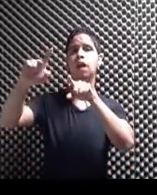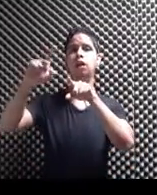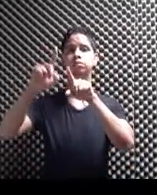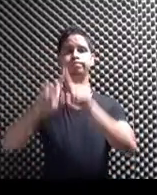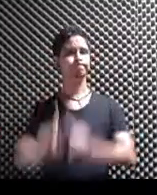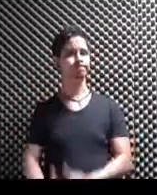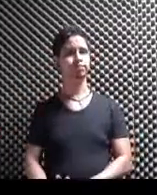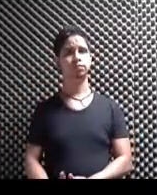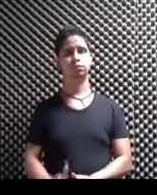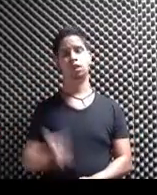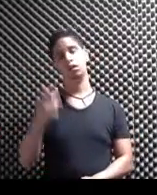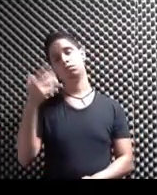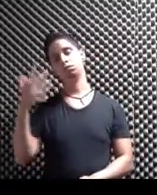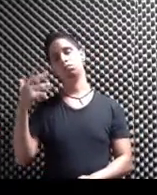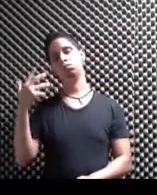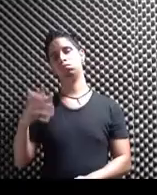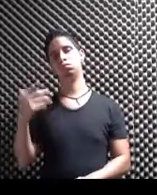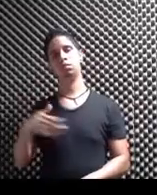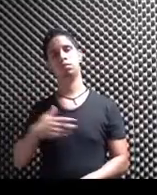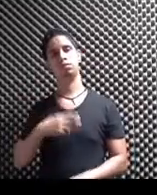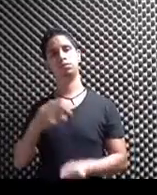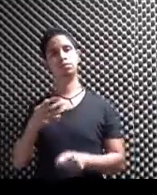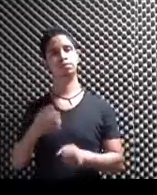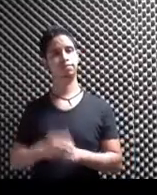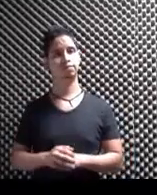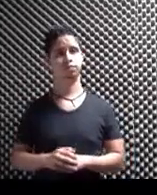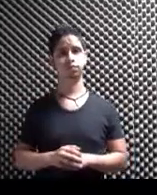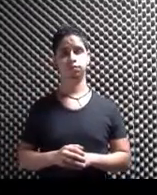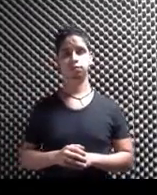Exacto Es que una maravilla ¿Qué te puedo decir?